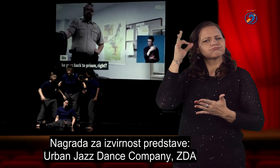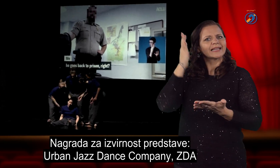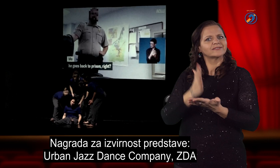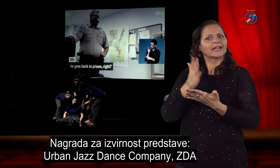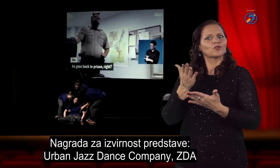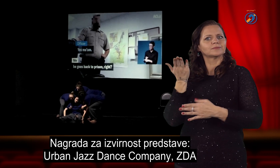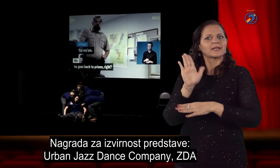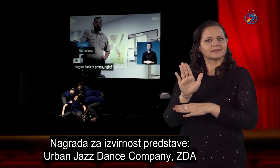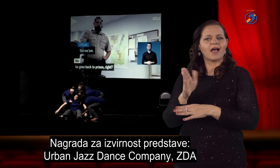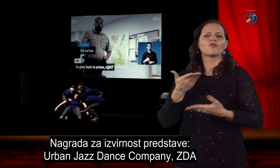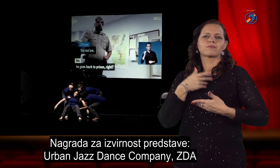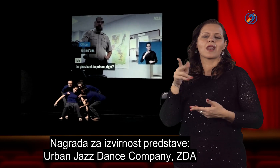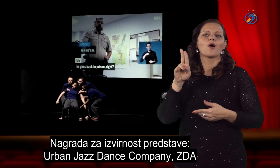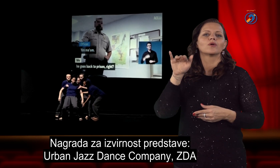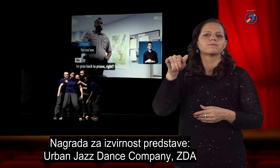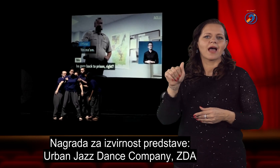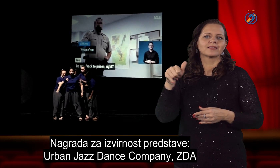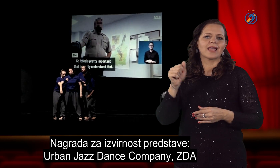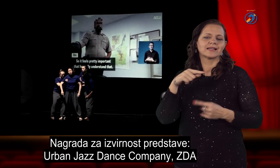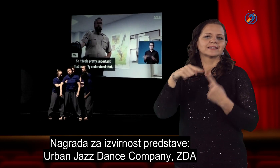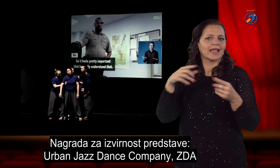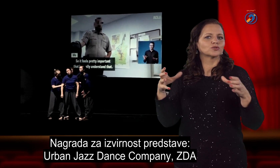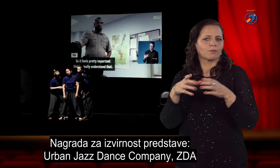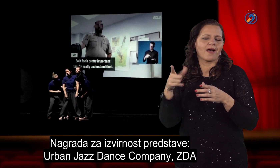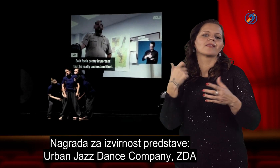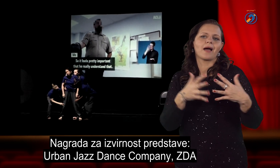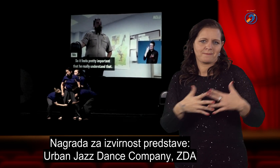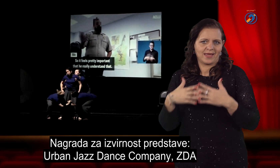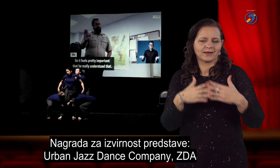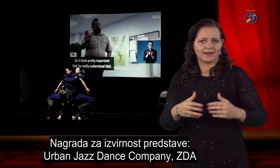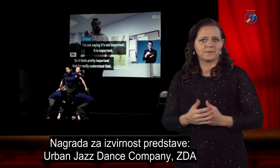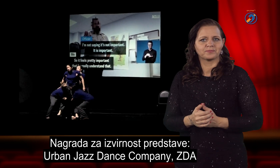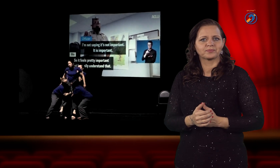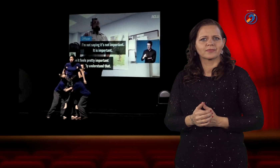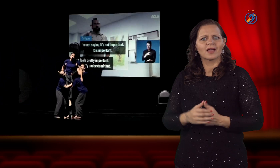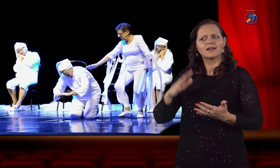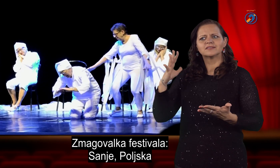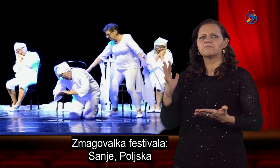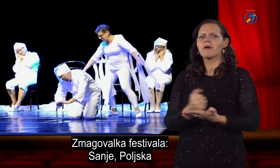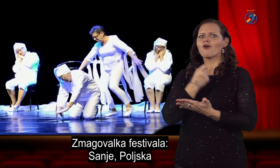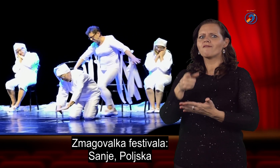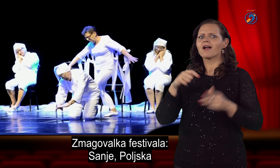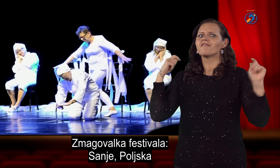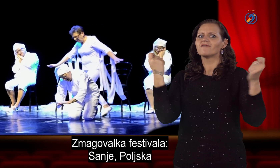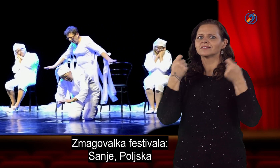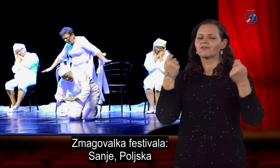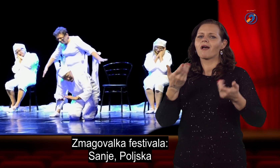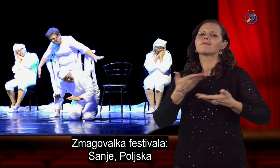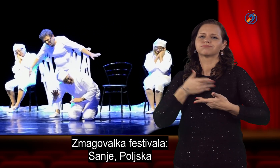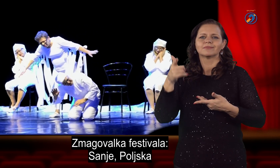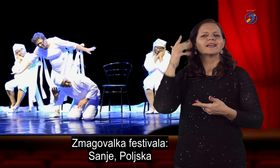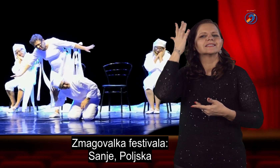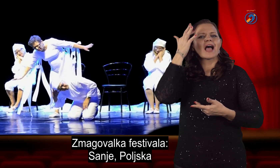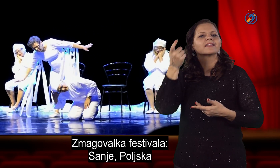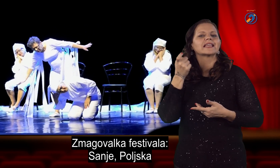Nagrada za izvirnost predstave, Urban Jazz Dance Company, ZDA. Zmagovalka